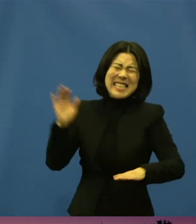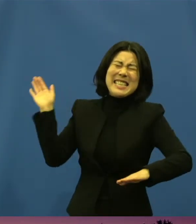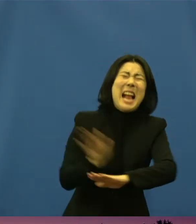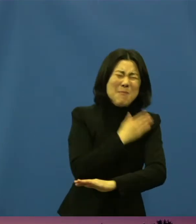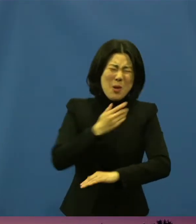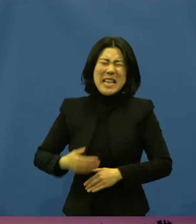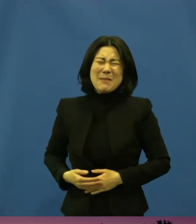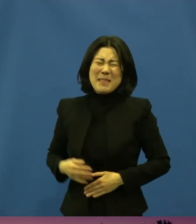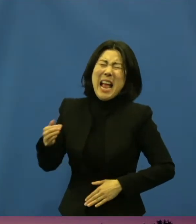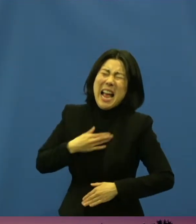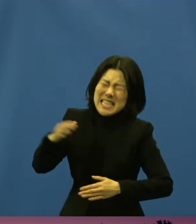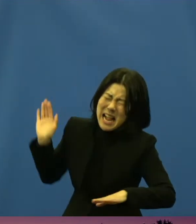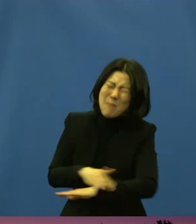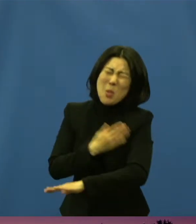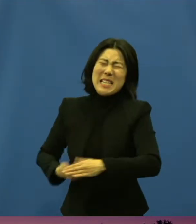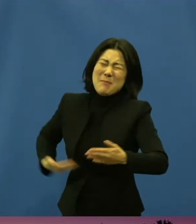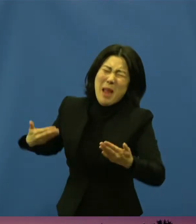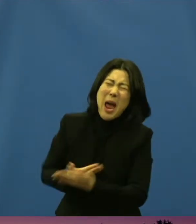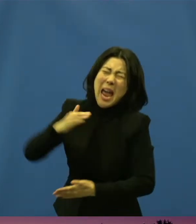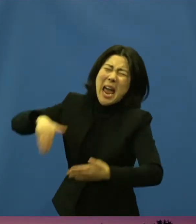양심이 둔해져 있는 거죠.